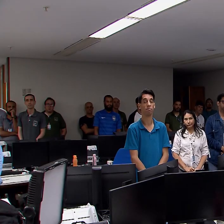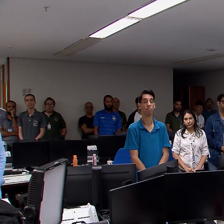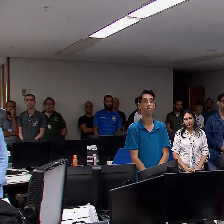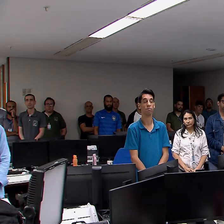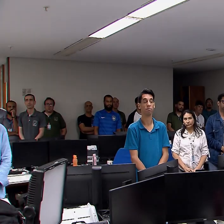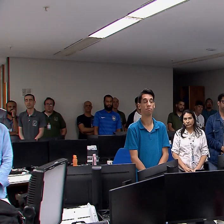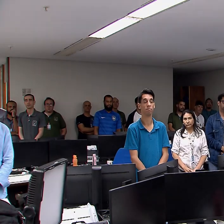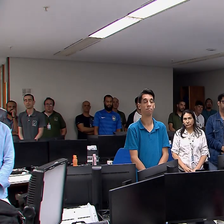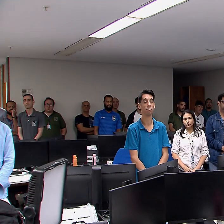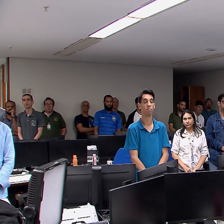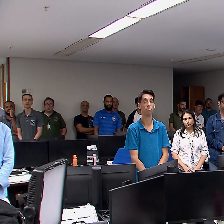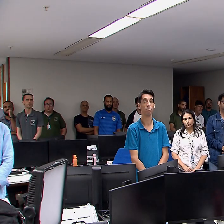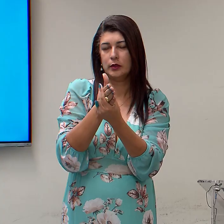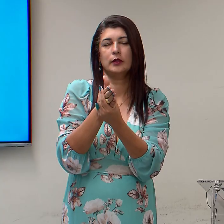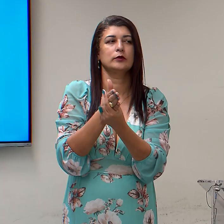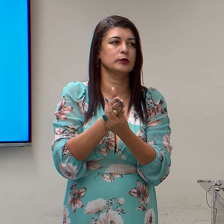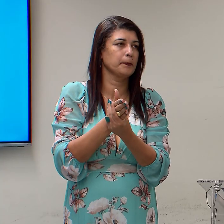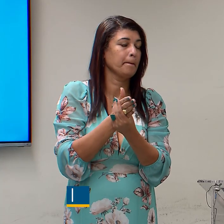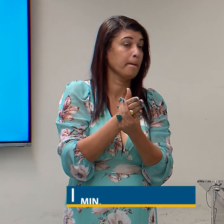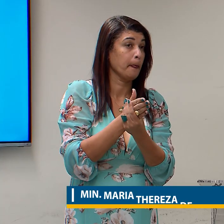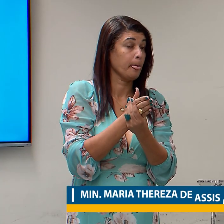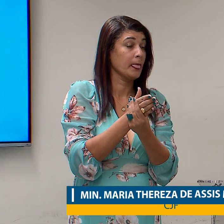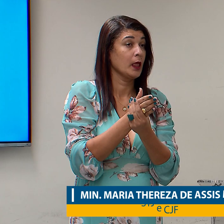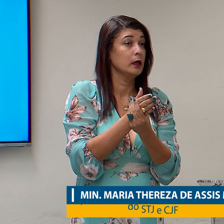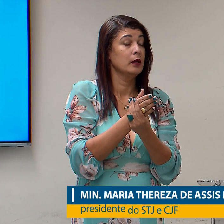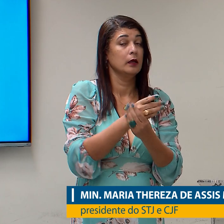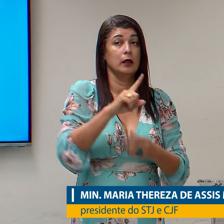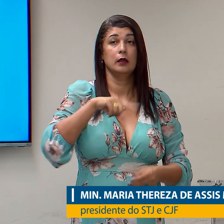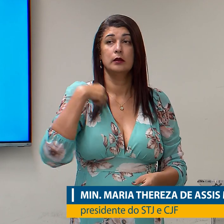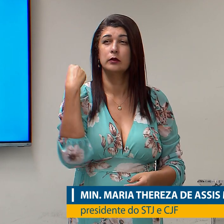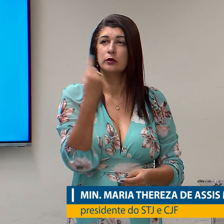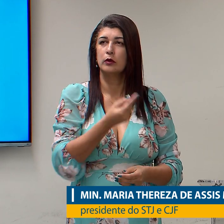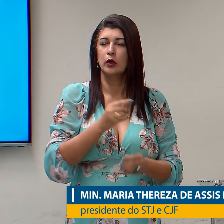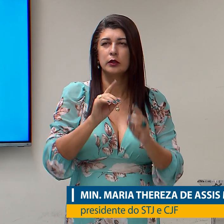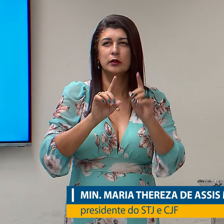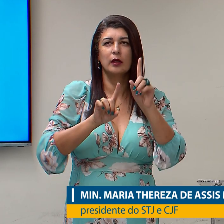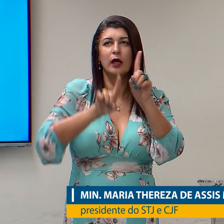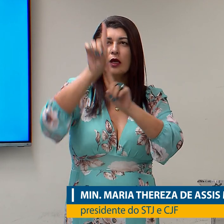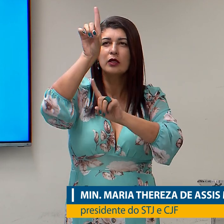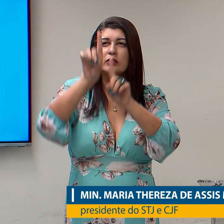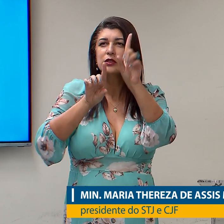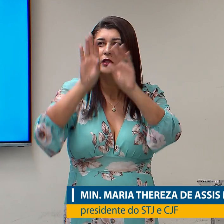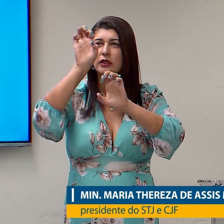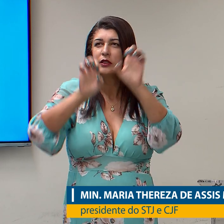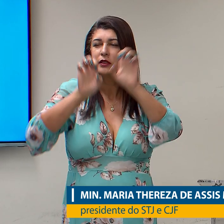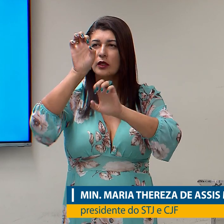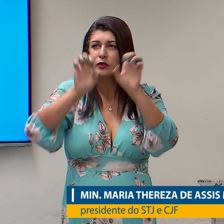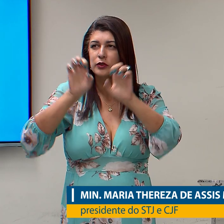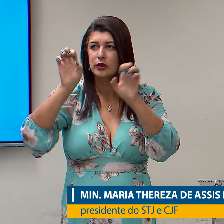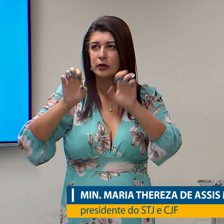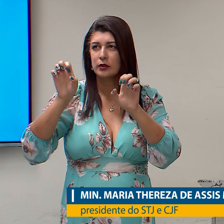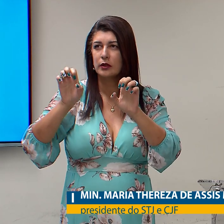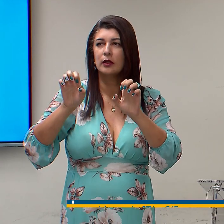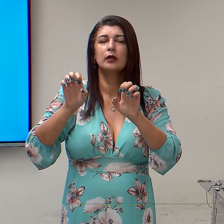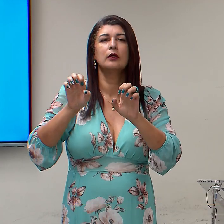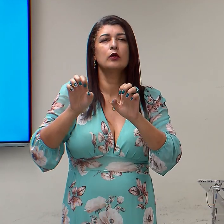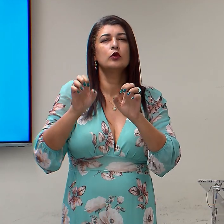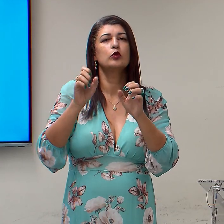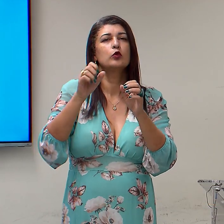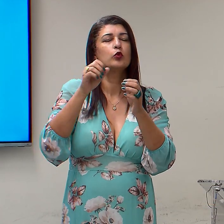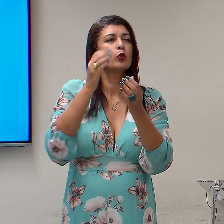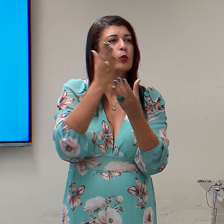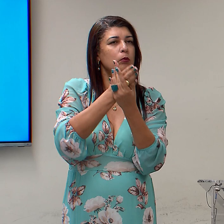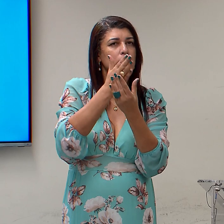dentro do STJ. As nossas estatísticas comprovam o sucesso do projeto.